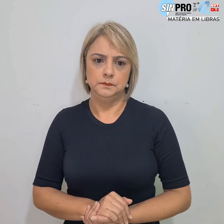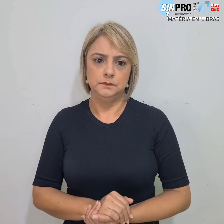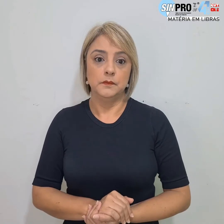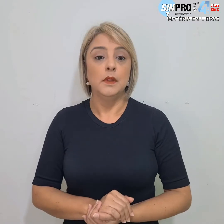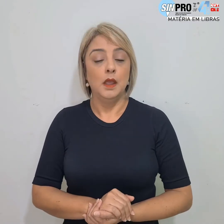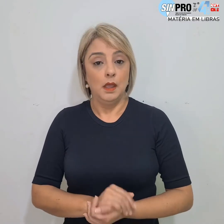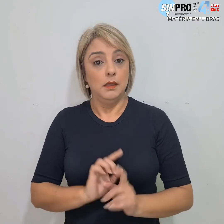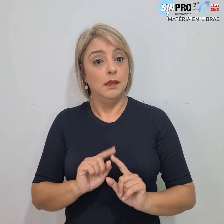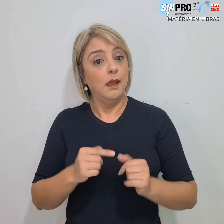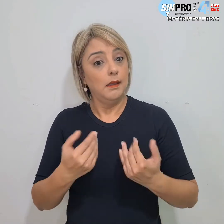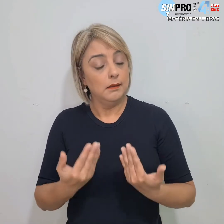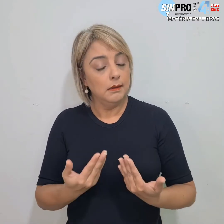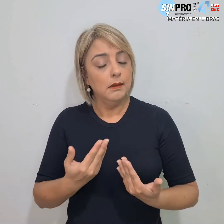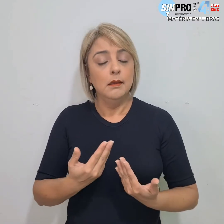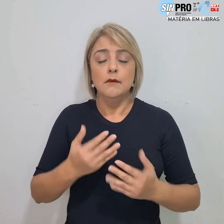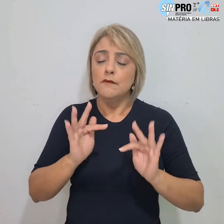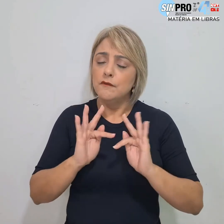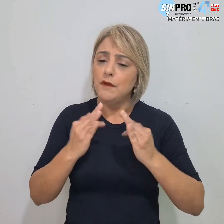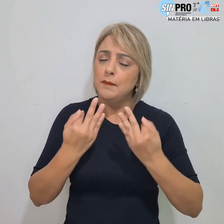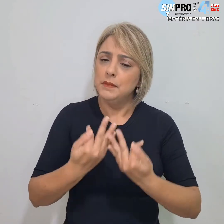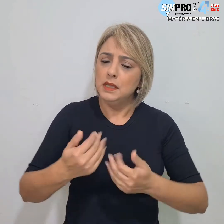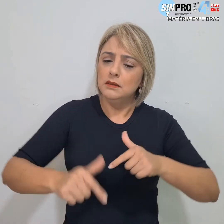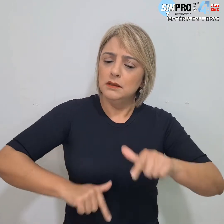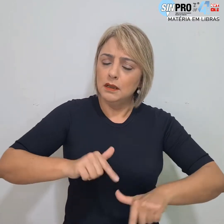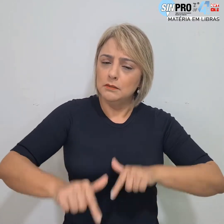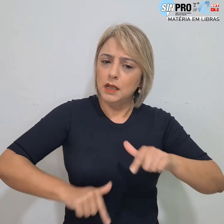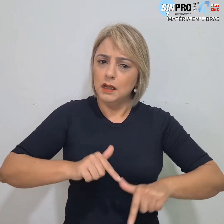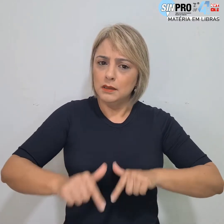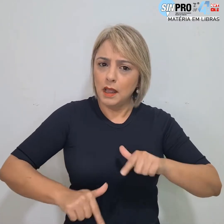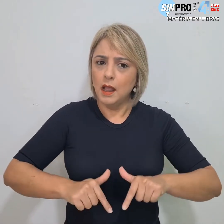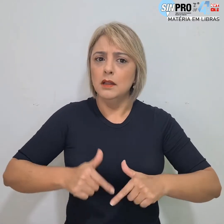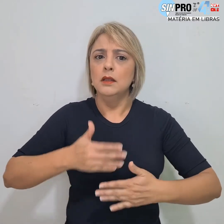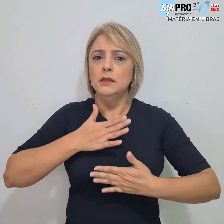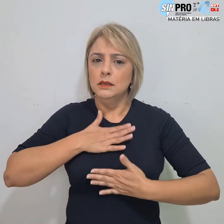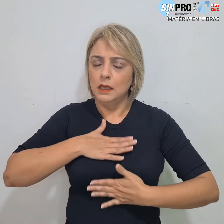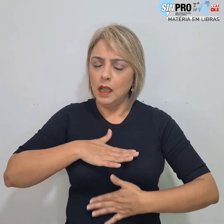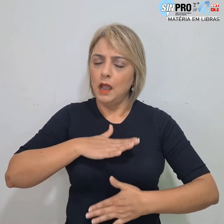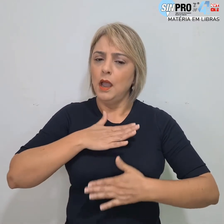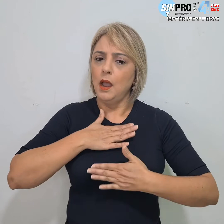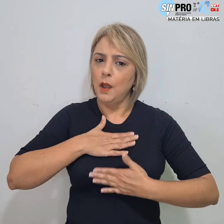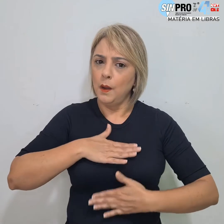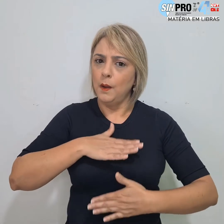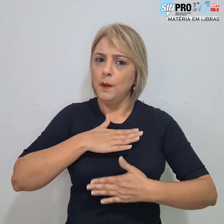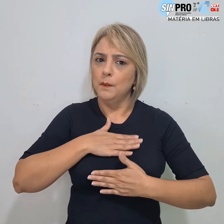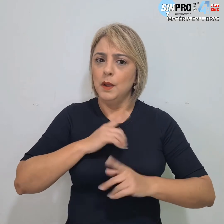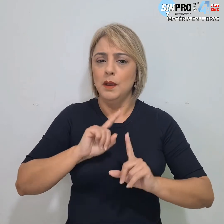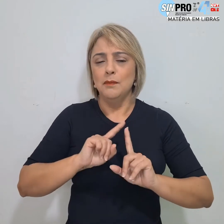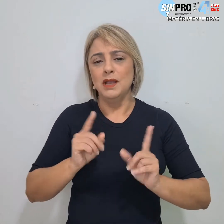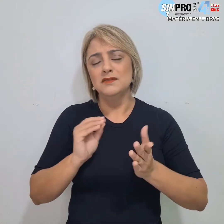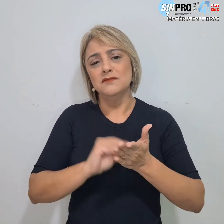Com isso, muitas famílias e trabalhadores ficaram mais calmos, porém não mais seguros.